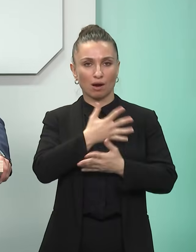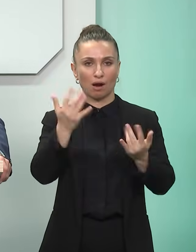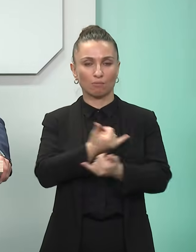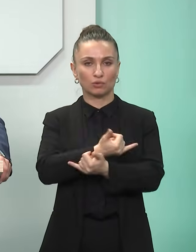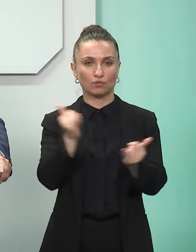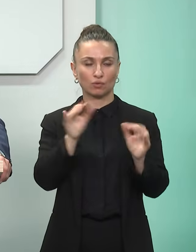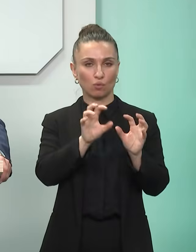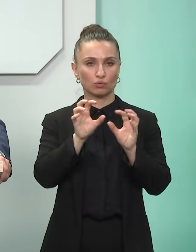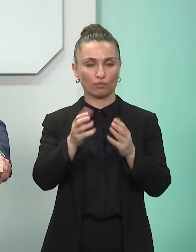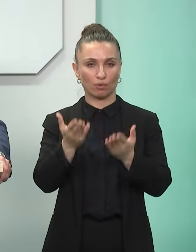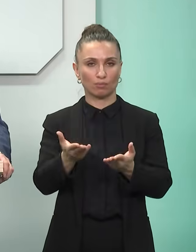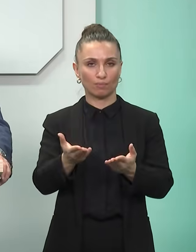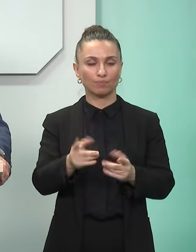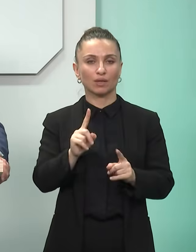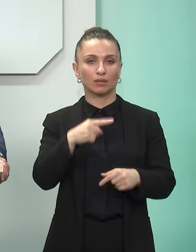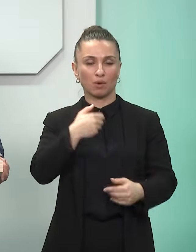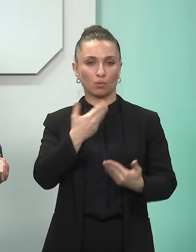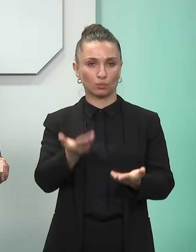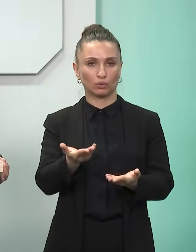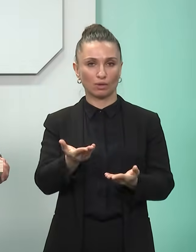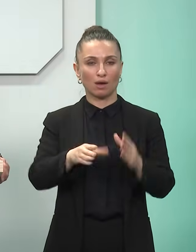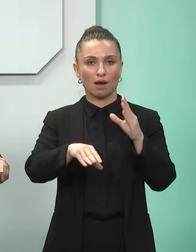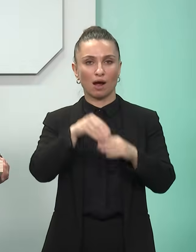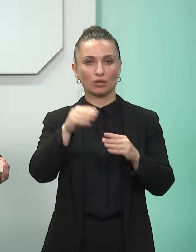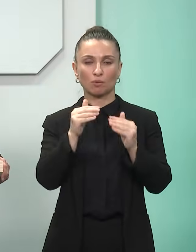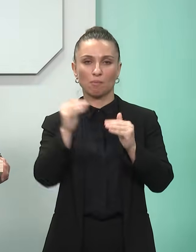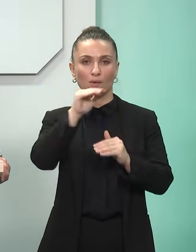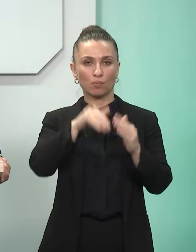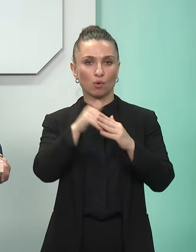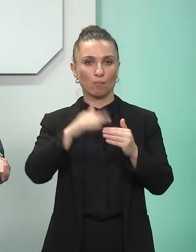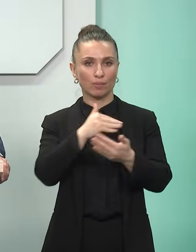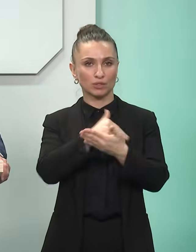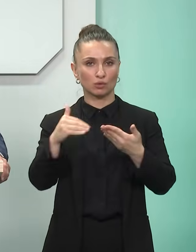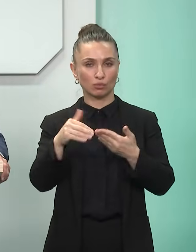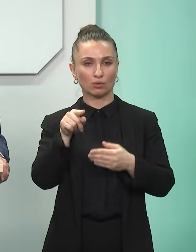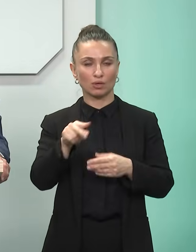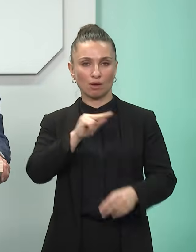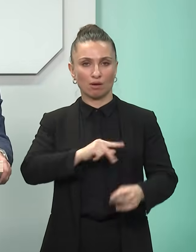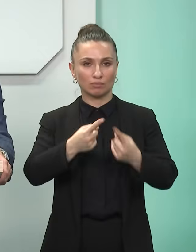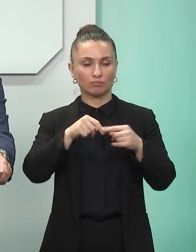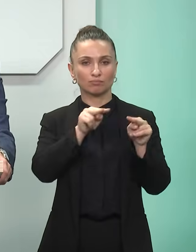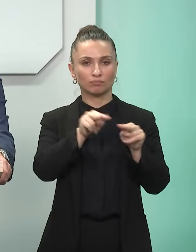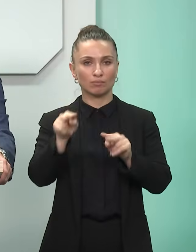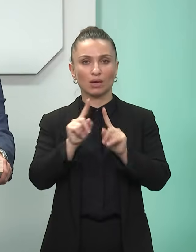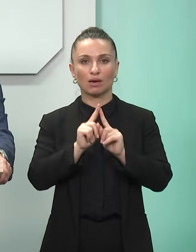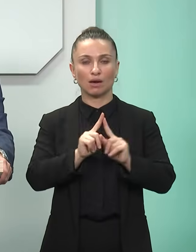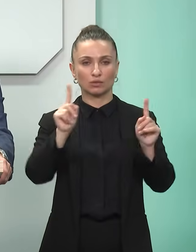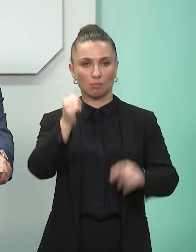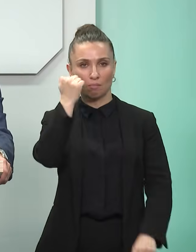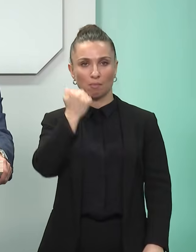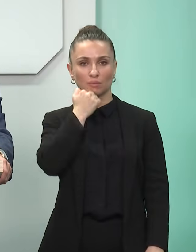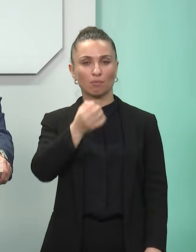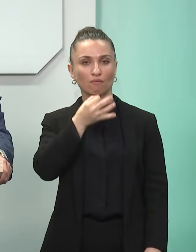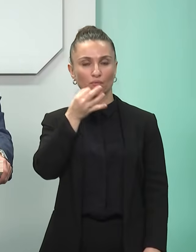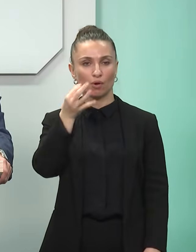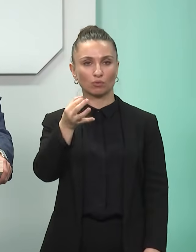გამჭვირვალობის უზრუნველყოფას. და რა თქმა უნდა, არჩევნების მაღალ პროფესიულ დონეზე ადმინისტრირებისთვის განსაკუთრებულ მადლობას